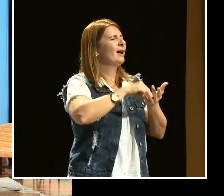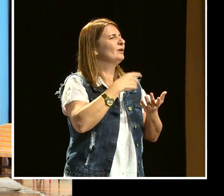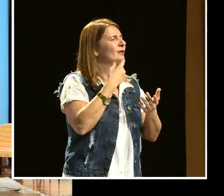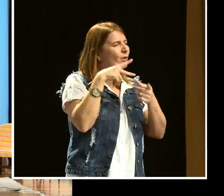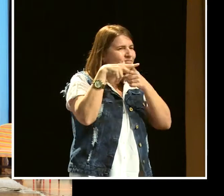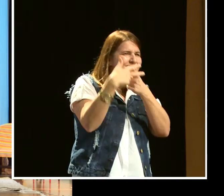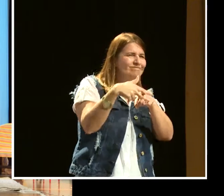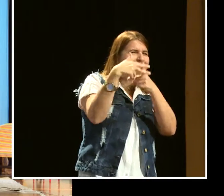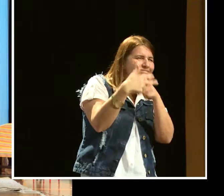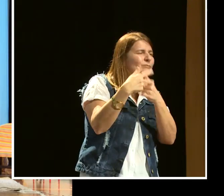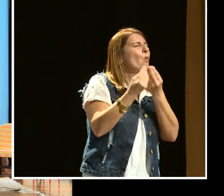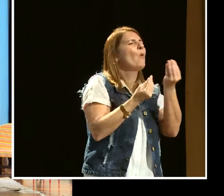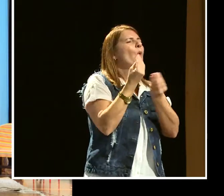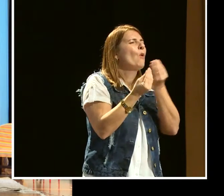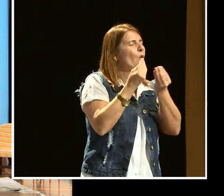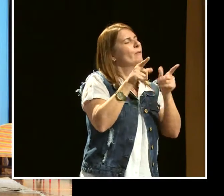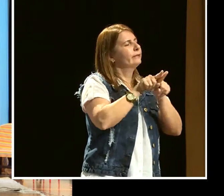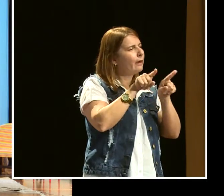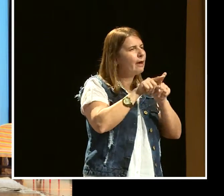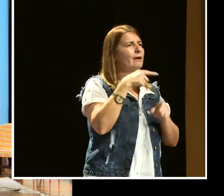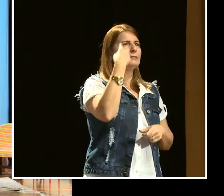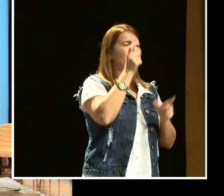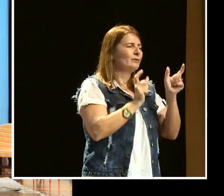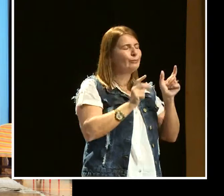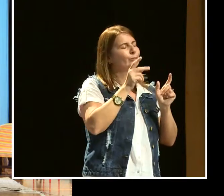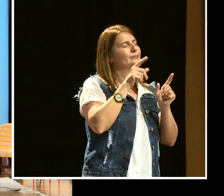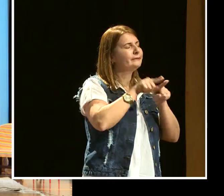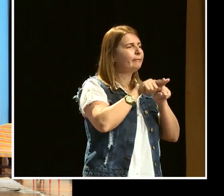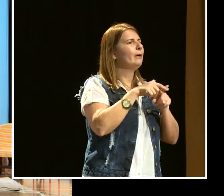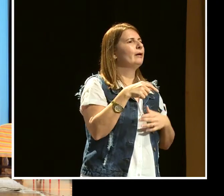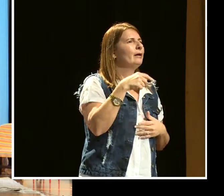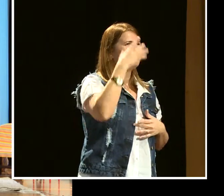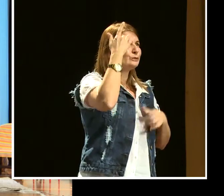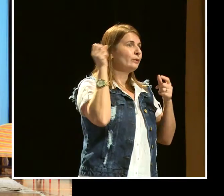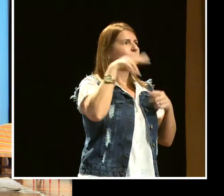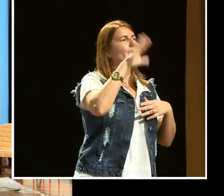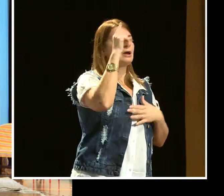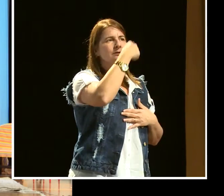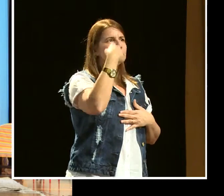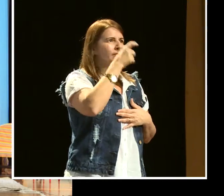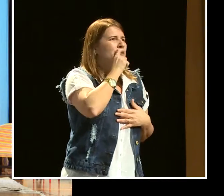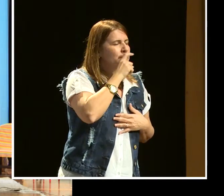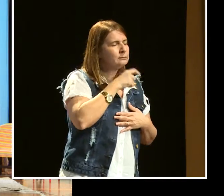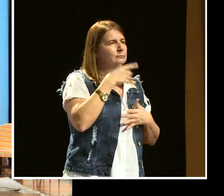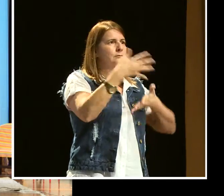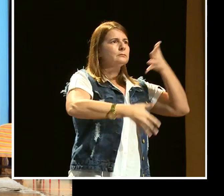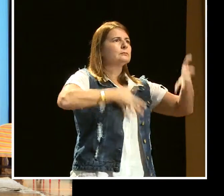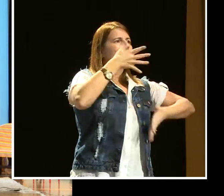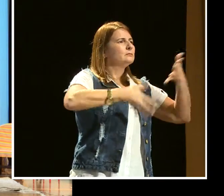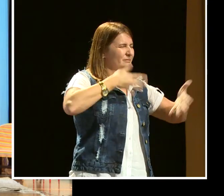a expressão facial é algo que, às vezes, está em falta nos alunos que estão aprendendo língua de